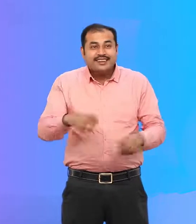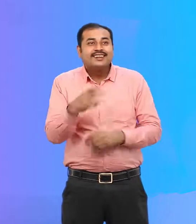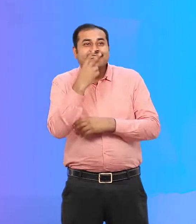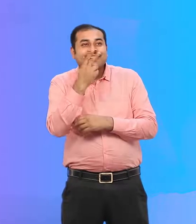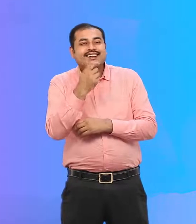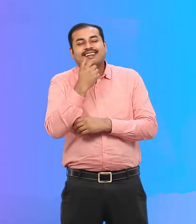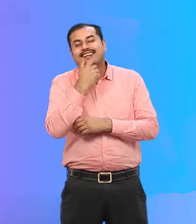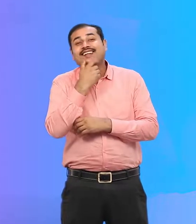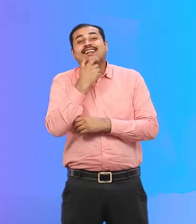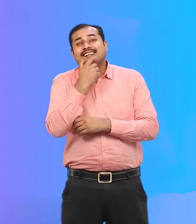हैं